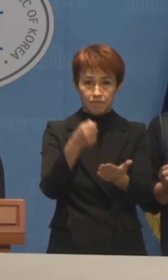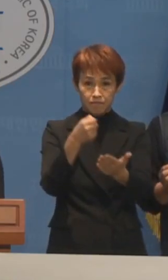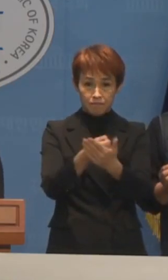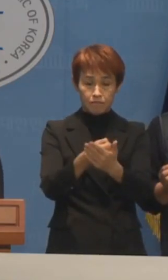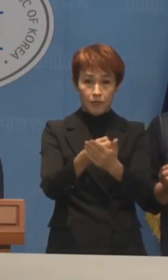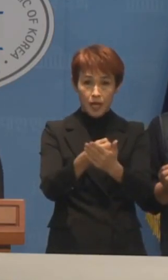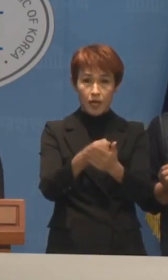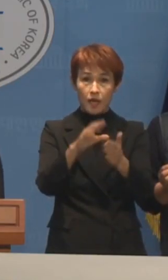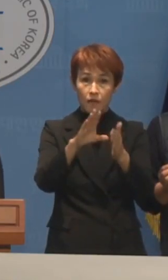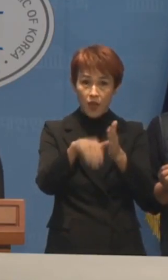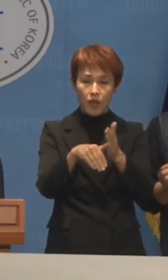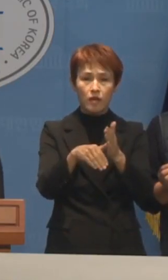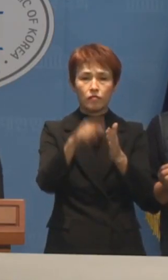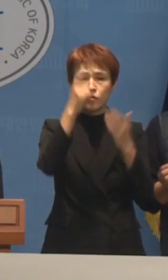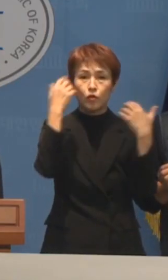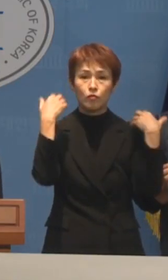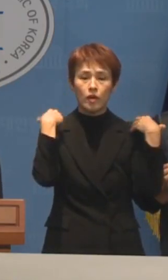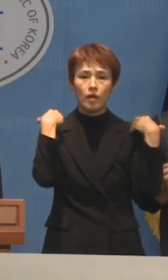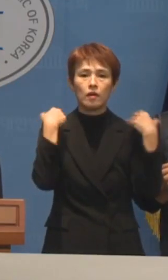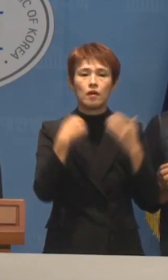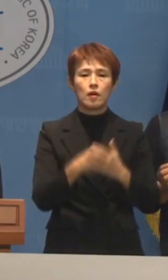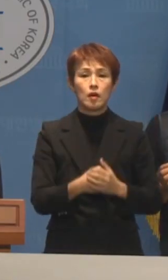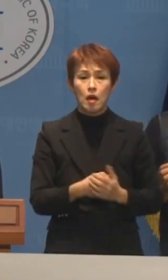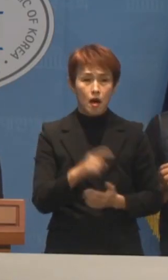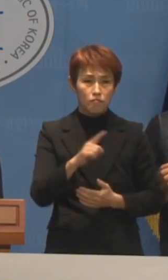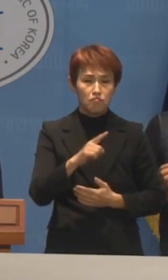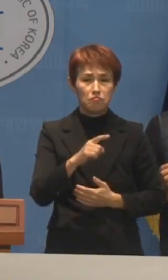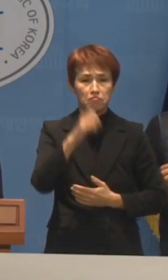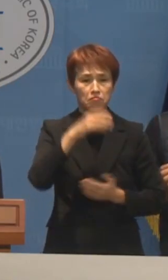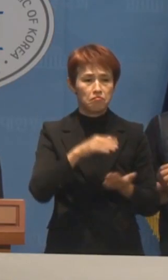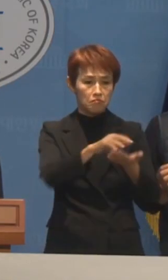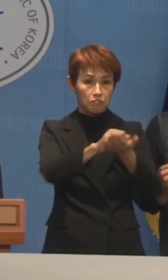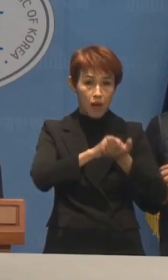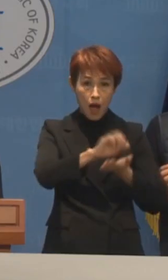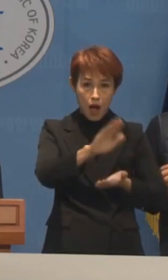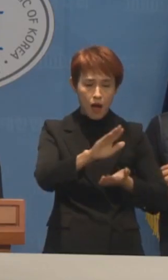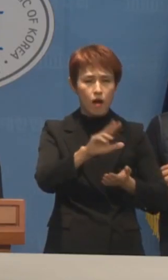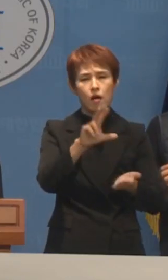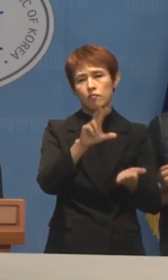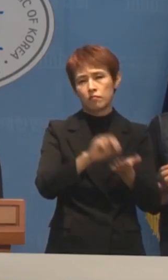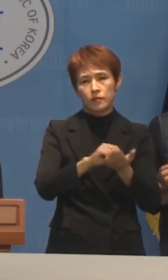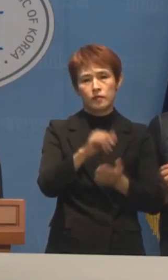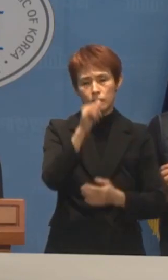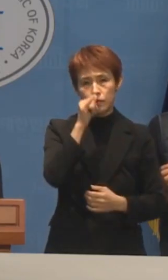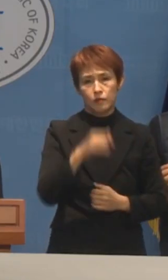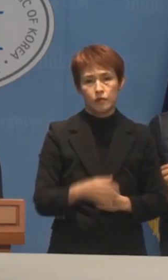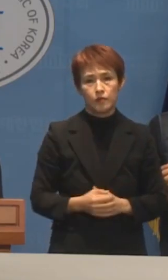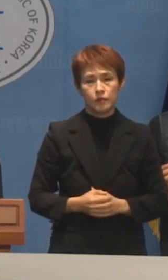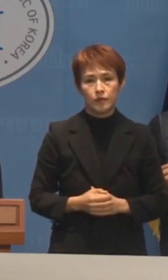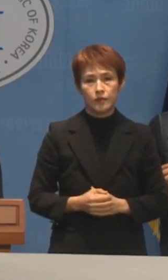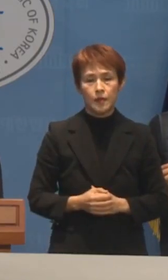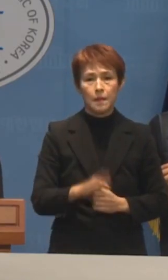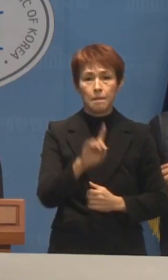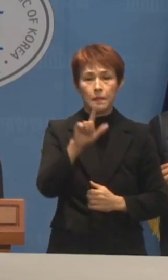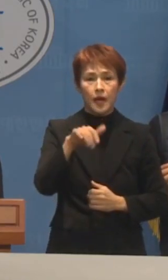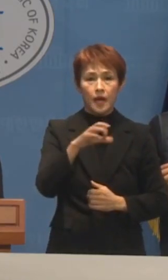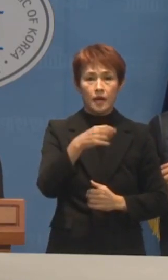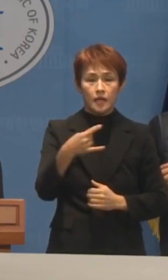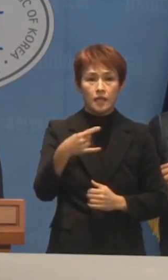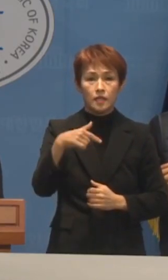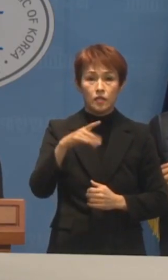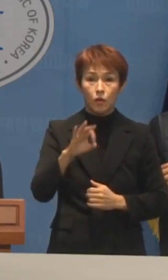제정하더라도 정부가 의지를 갖지 않는다면 아무 소용이 없습니다. 우정사업본부의 소속 부처인 과기정통부